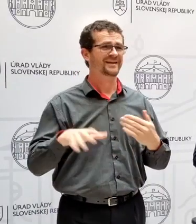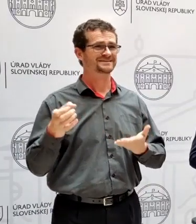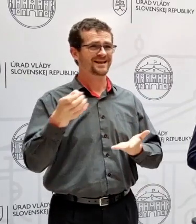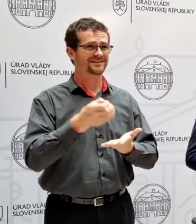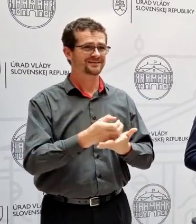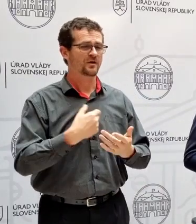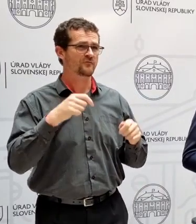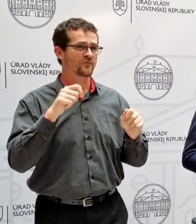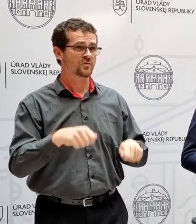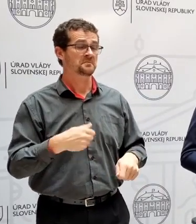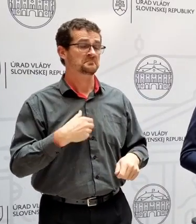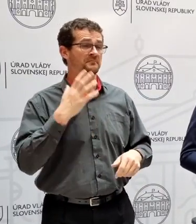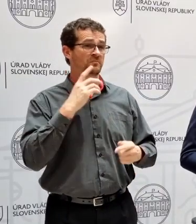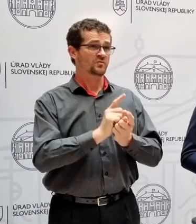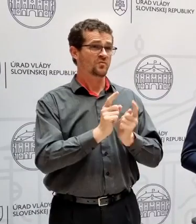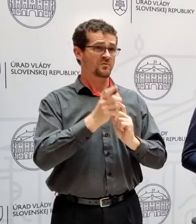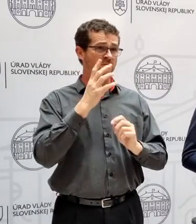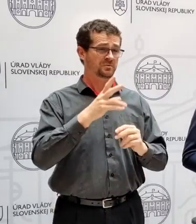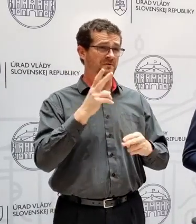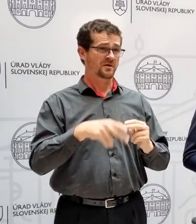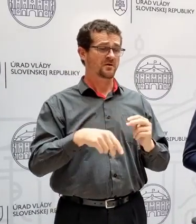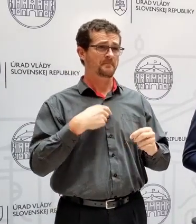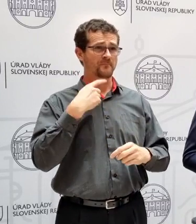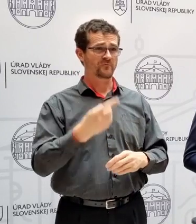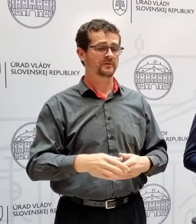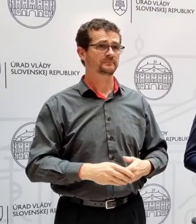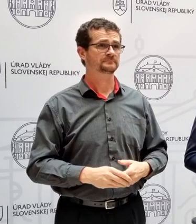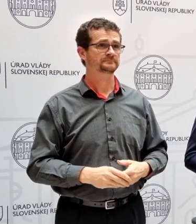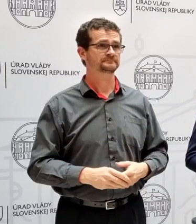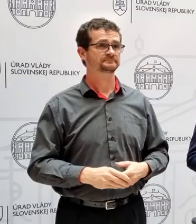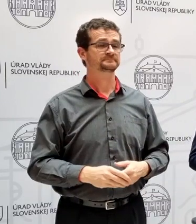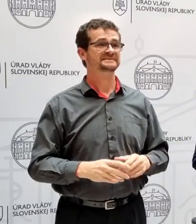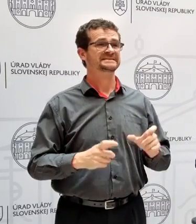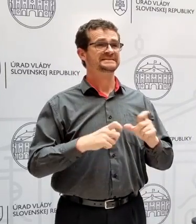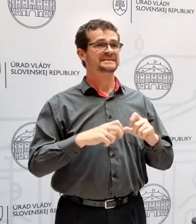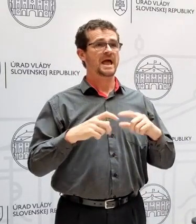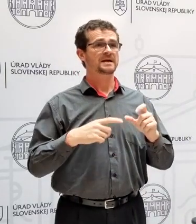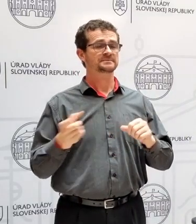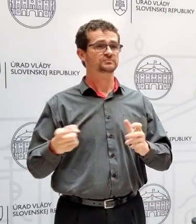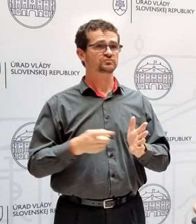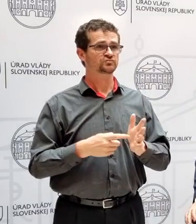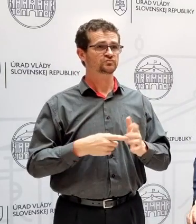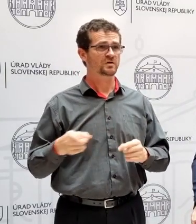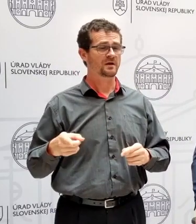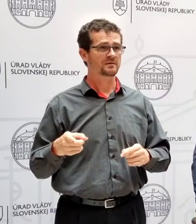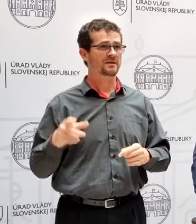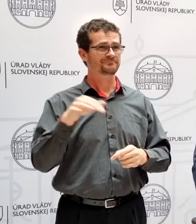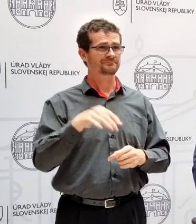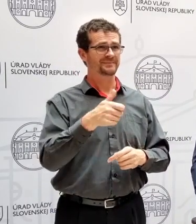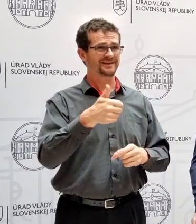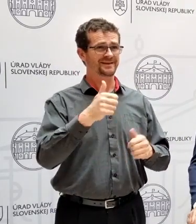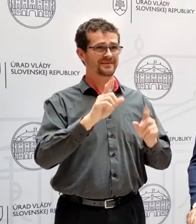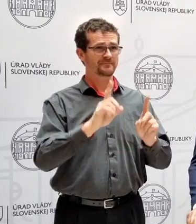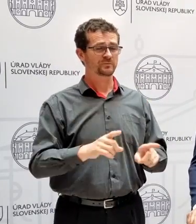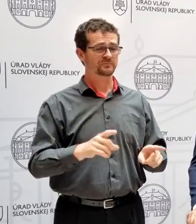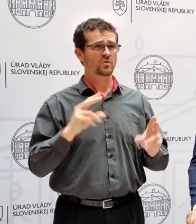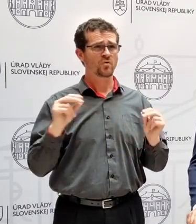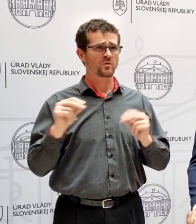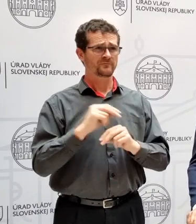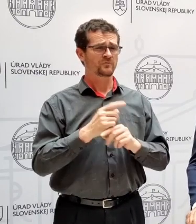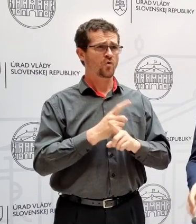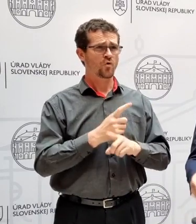kandidátov, rozhodneme sa, keď budeme dohodnutí, finálne tak vám dáme vedieť. A vy možnite SAS, lebo sa teda dožaduje toho, že by obsadili oni jednu tú pozíciu? Rozprávame